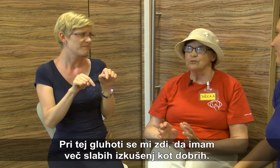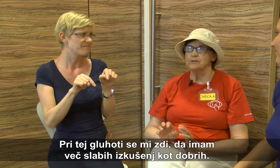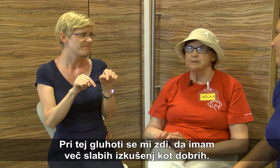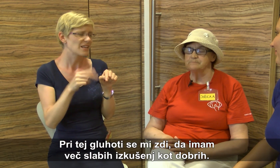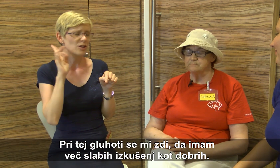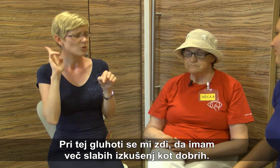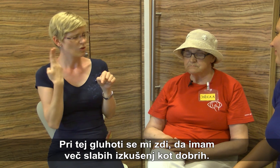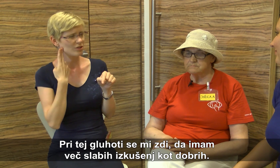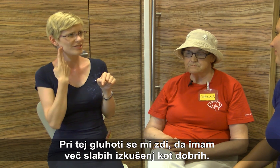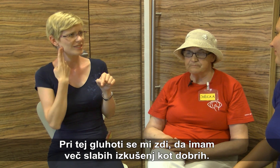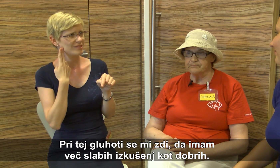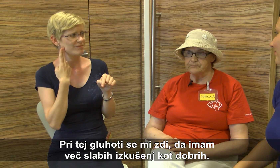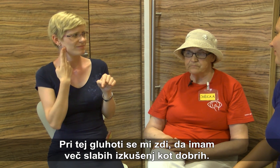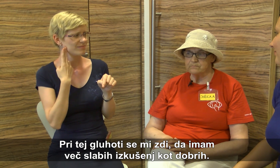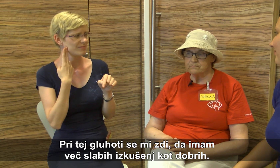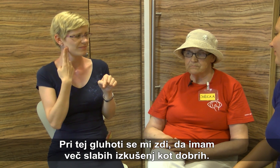pri tem gluhoti